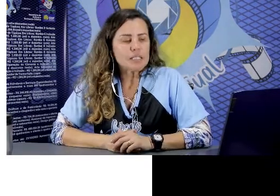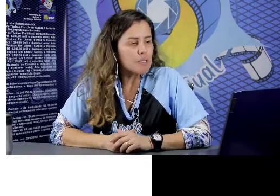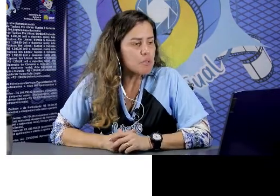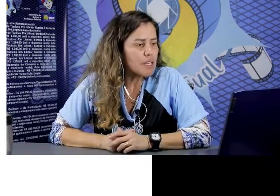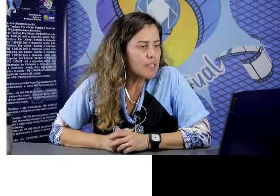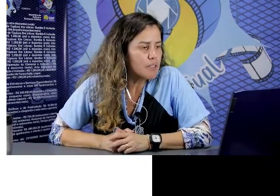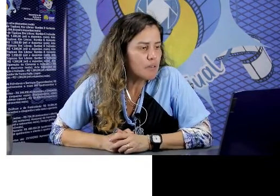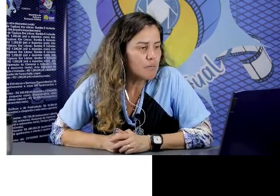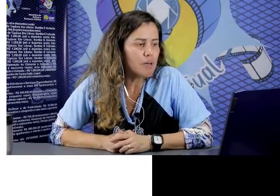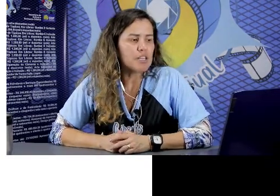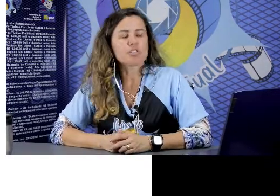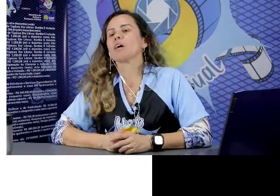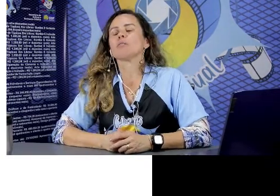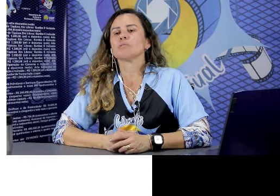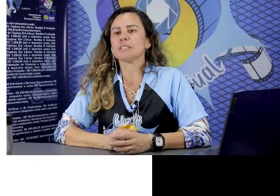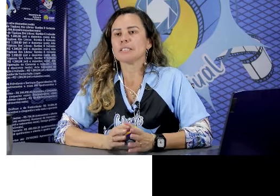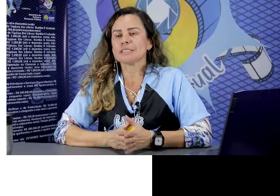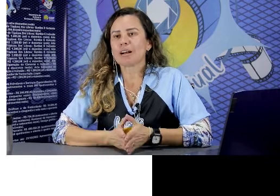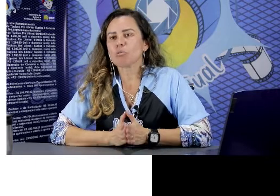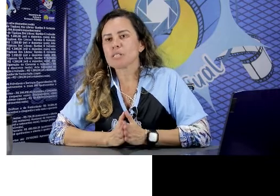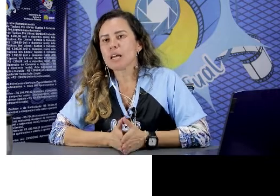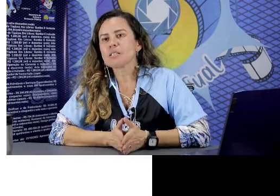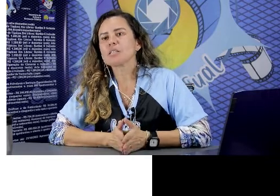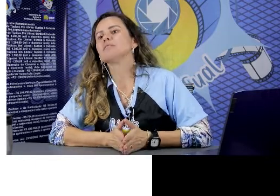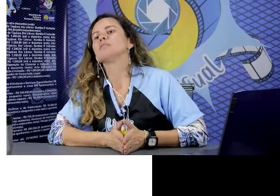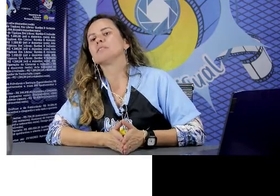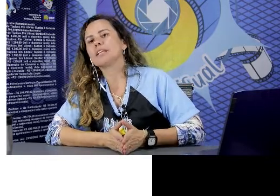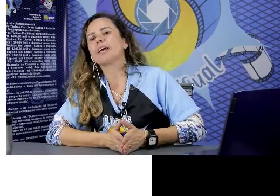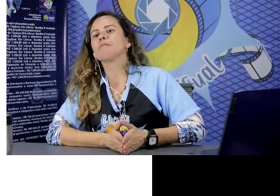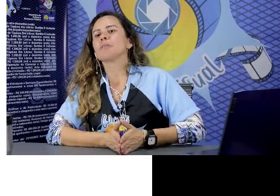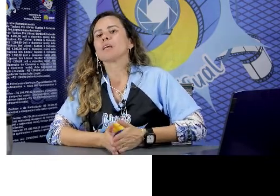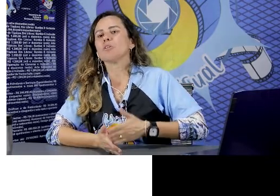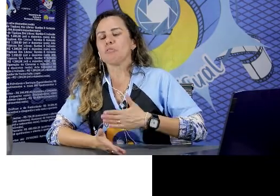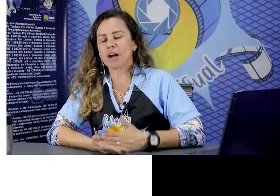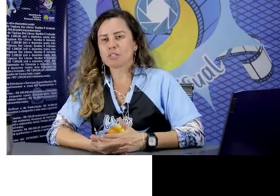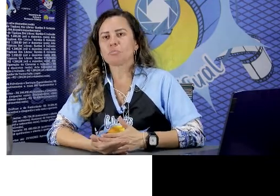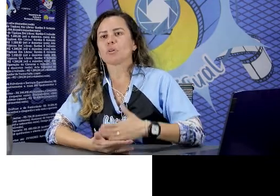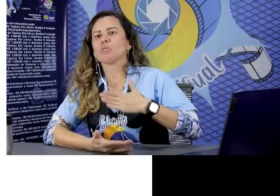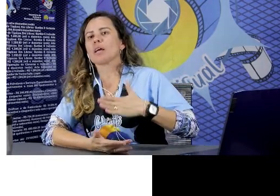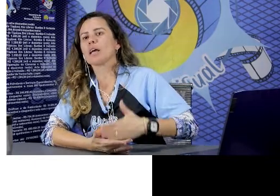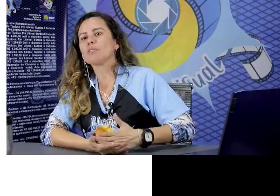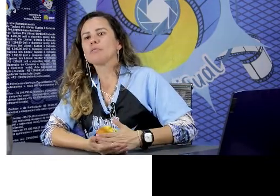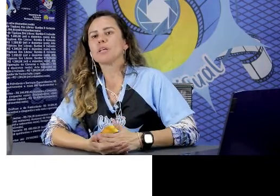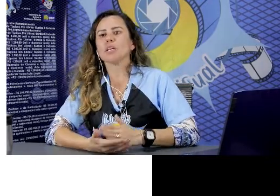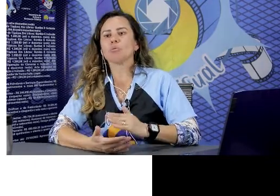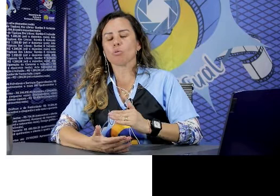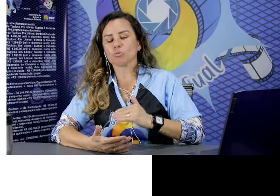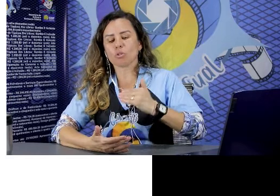temos aí uma questão da consciência, né? Eu faço porque eu quero, eu